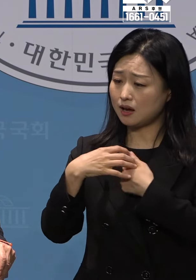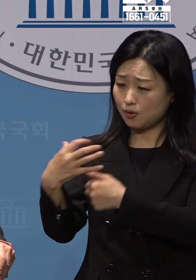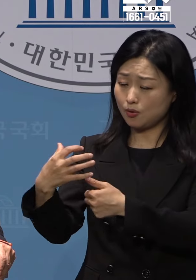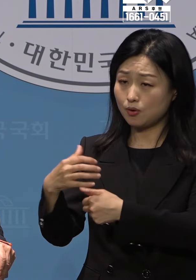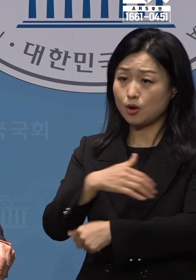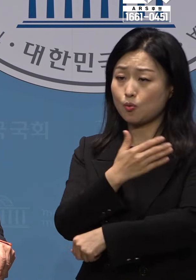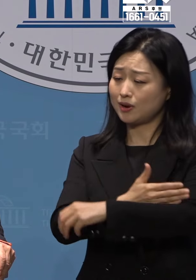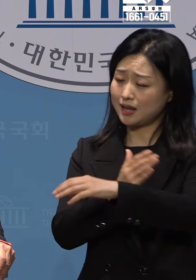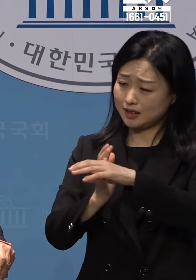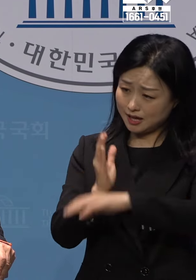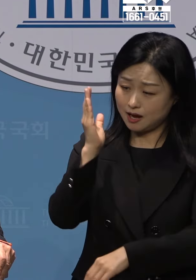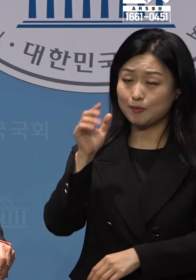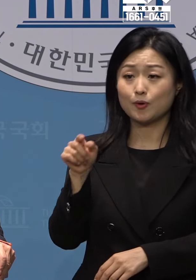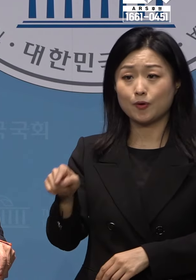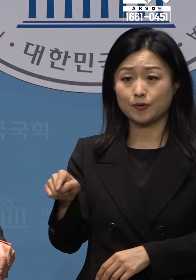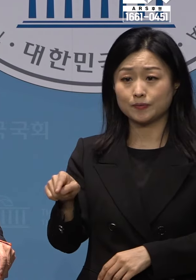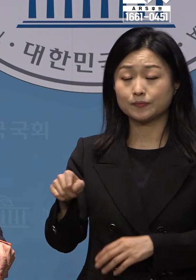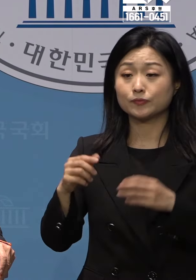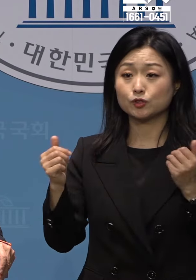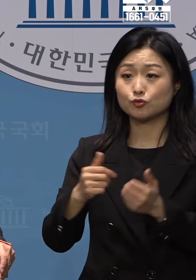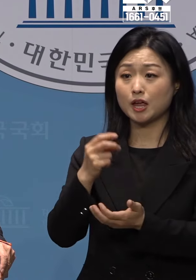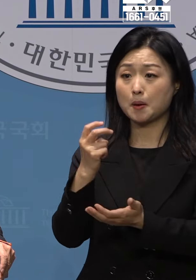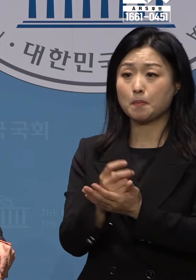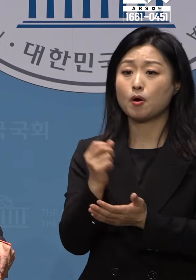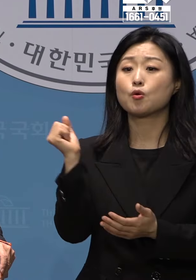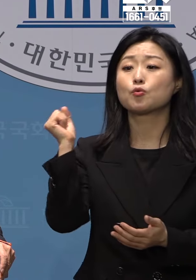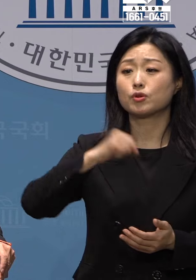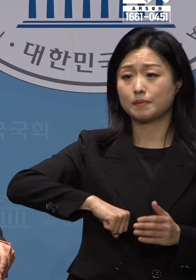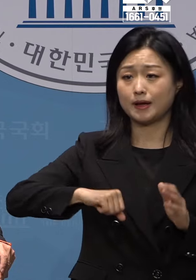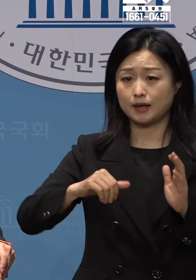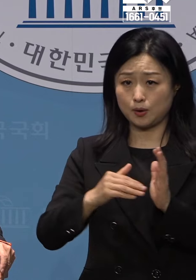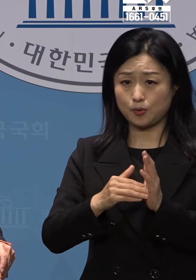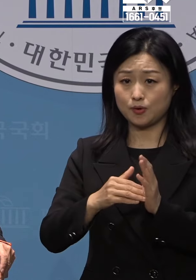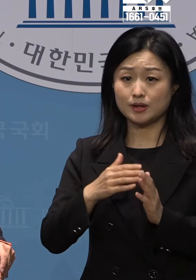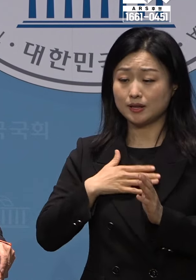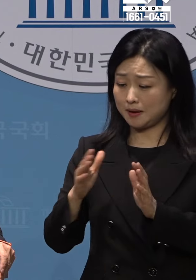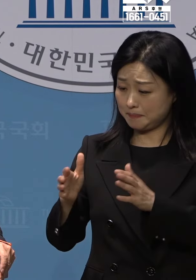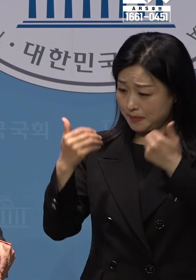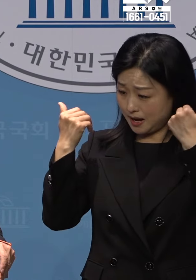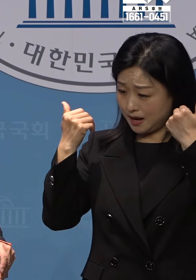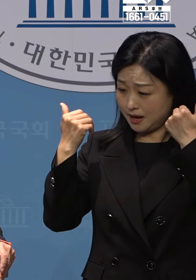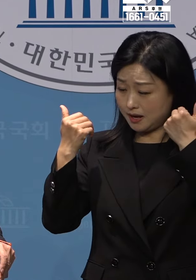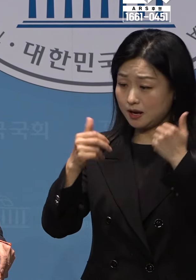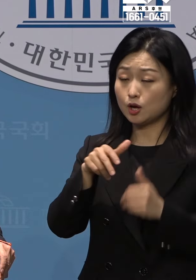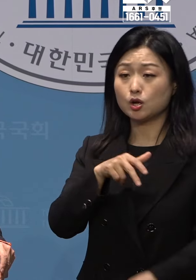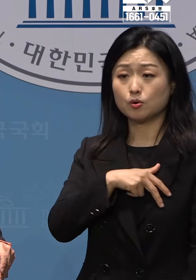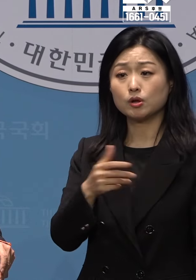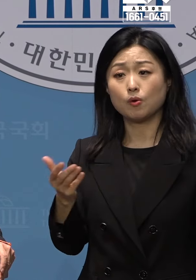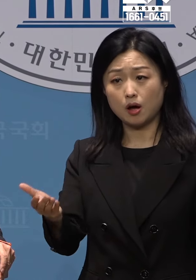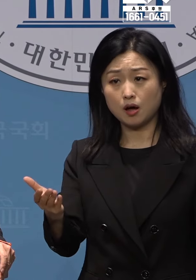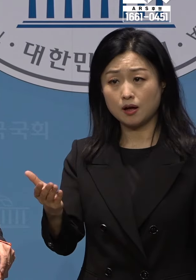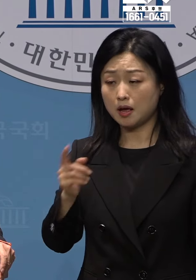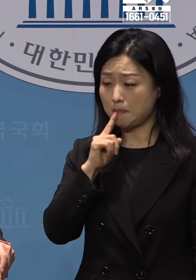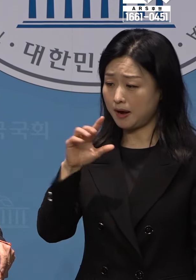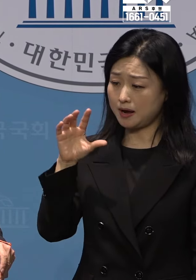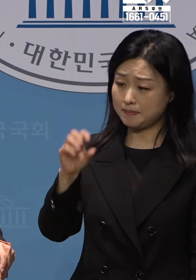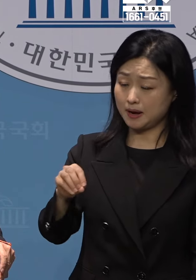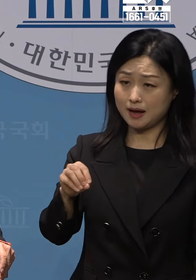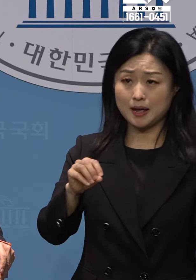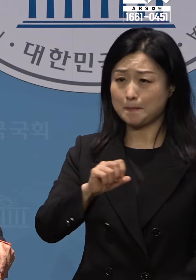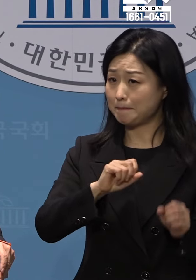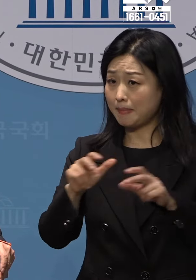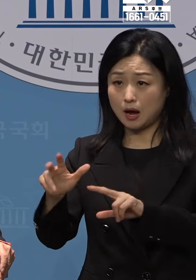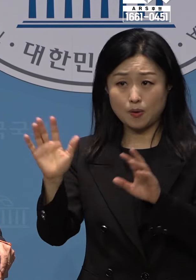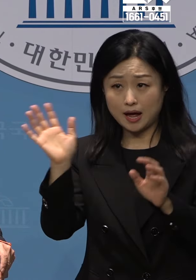남용입니다. 명백히 국회법을 위반하며 위원장을 공격하는 위원에 대해서도 바로 발언권을 박탈하지